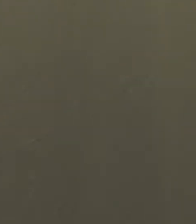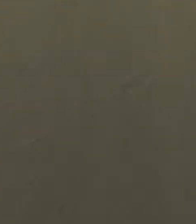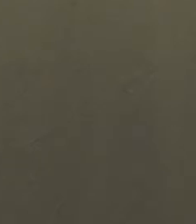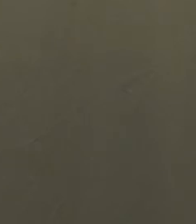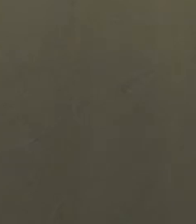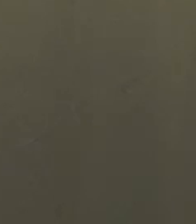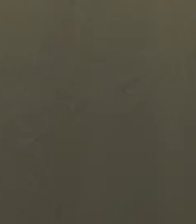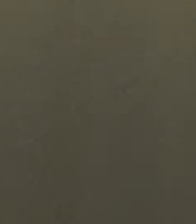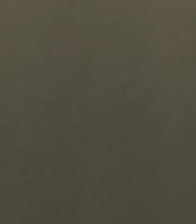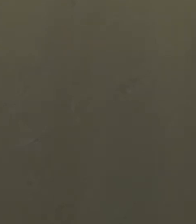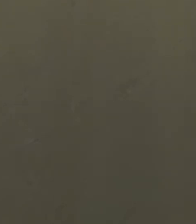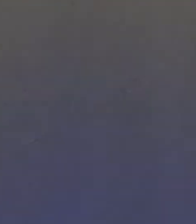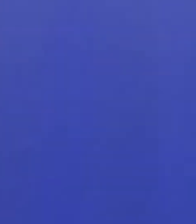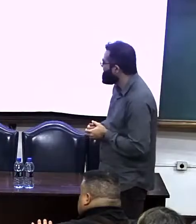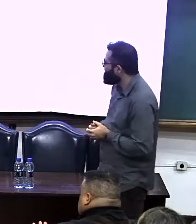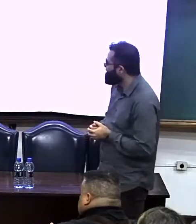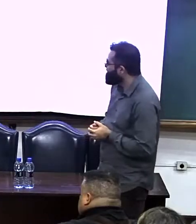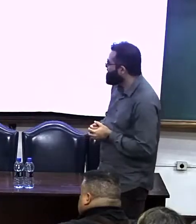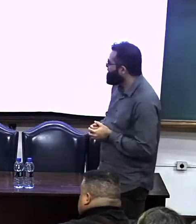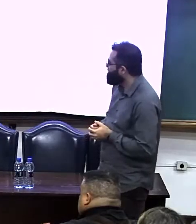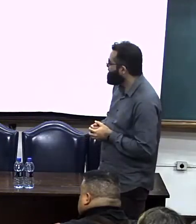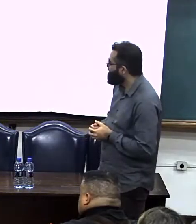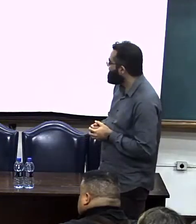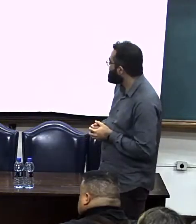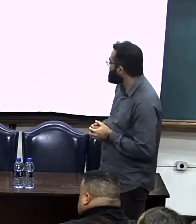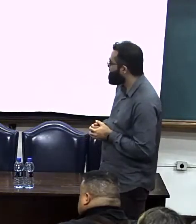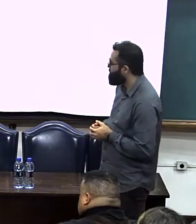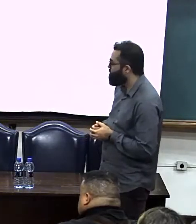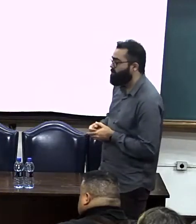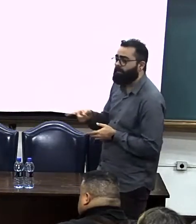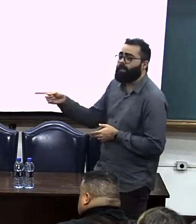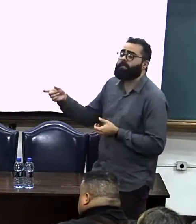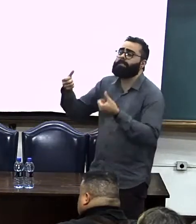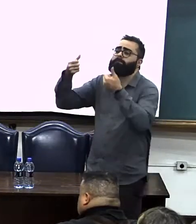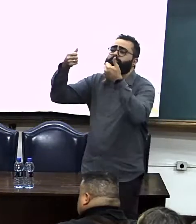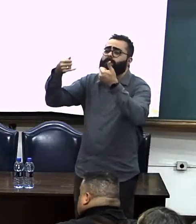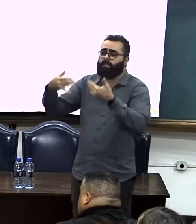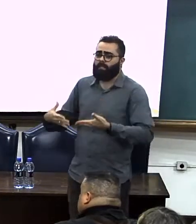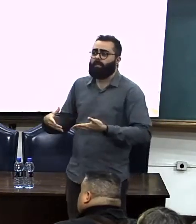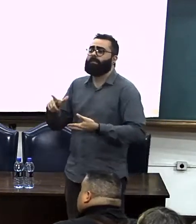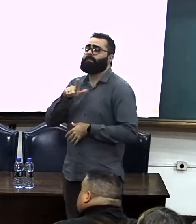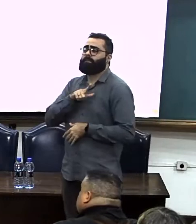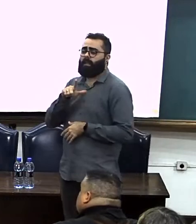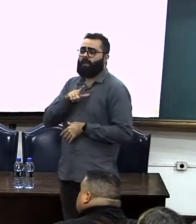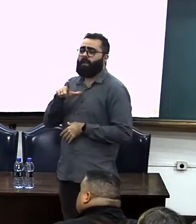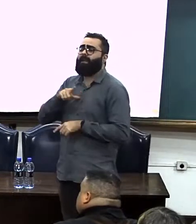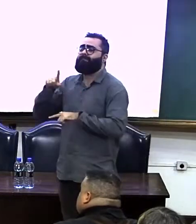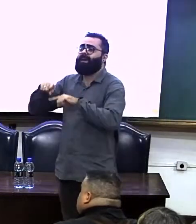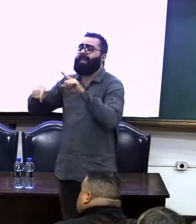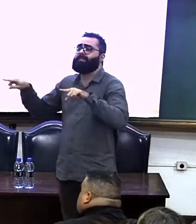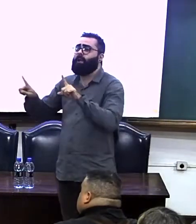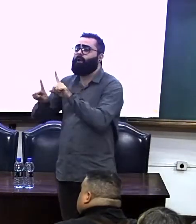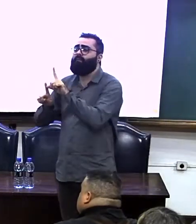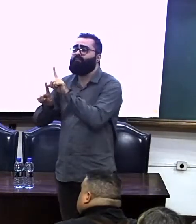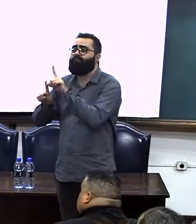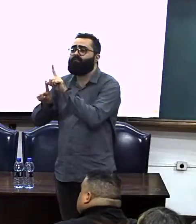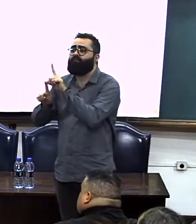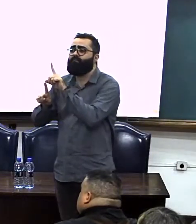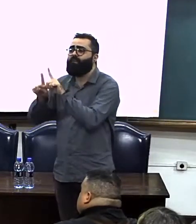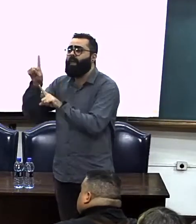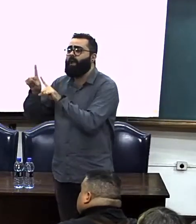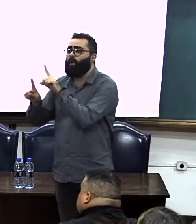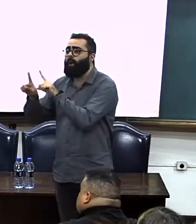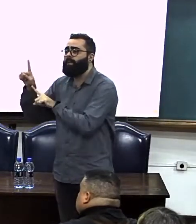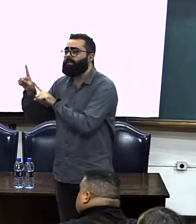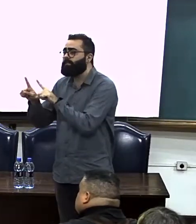sabe pela literatura que tem uma relação bastante íntima entre variações de frequência fundamental e entonação